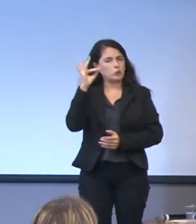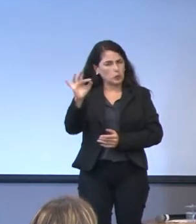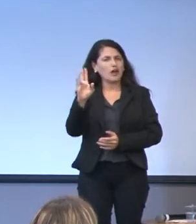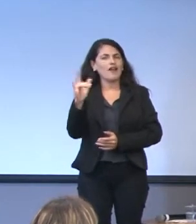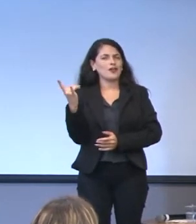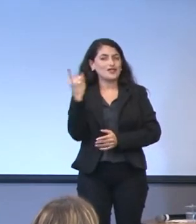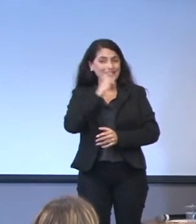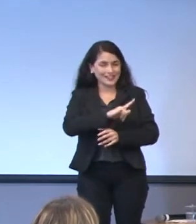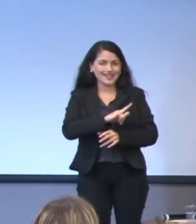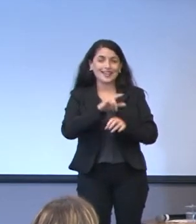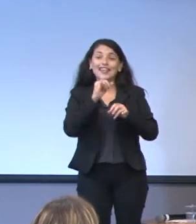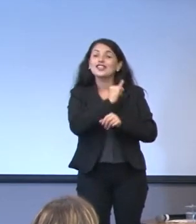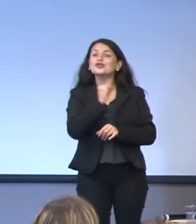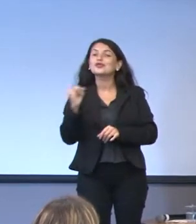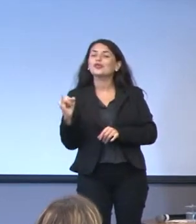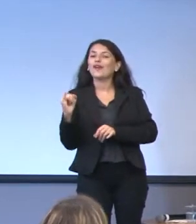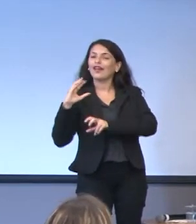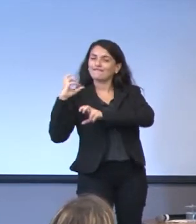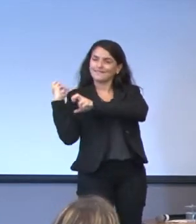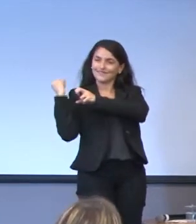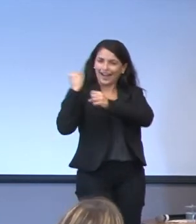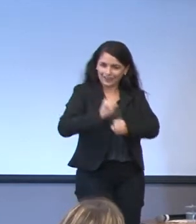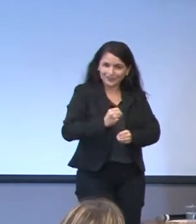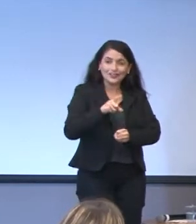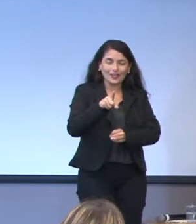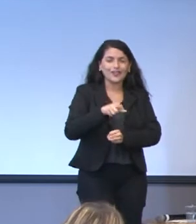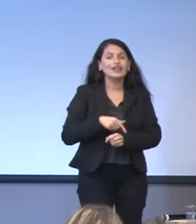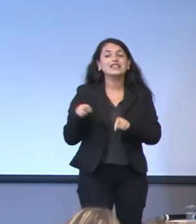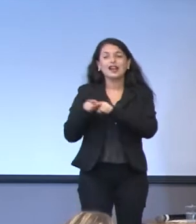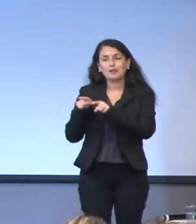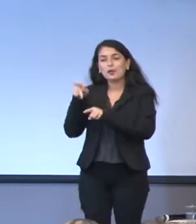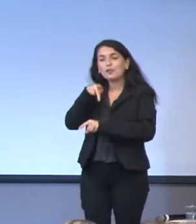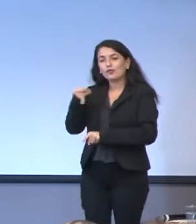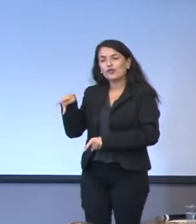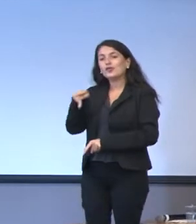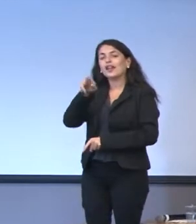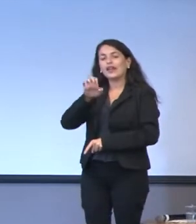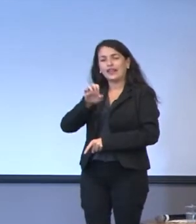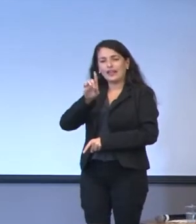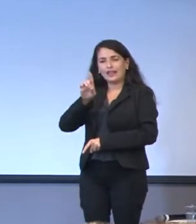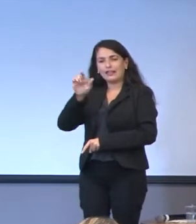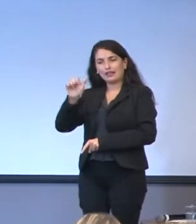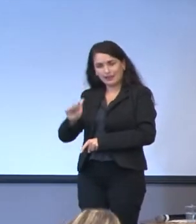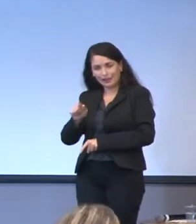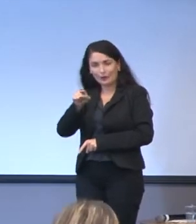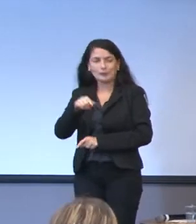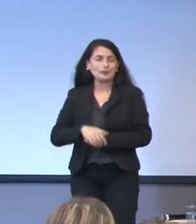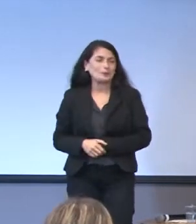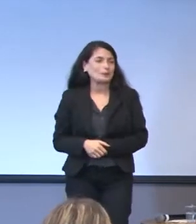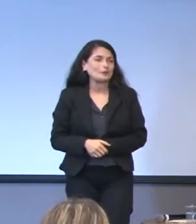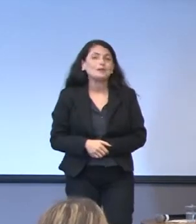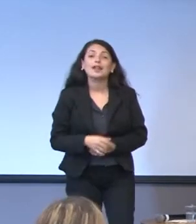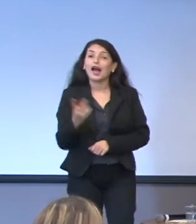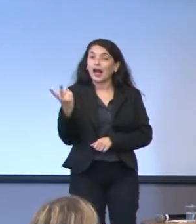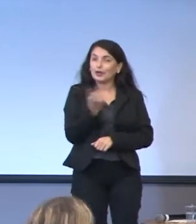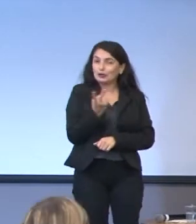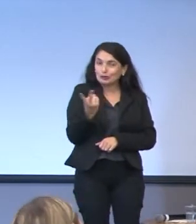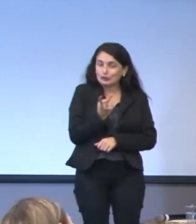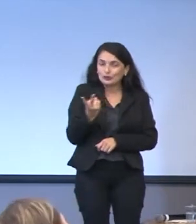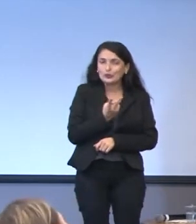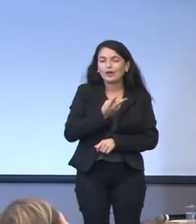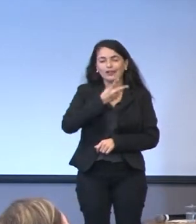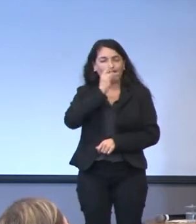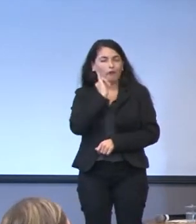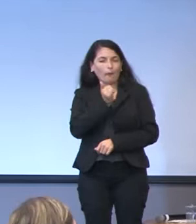de taekwondo, e com a professora Eda, que foi diretora da escola que a Mônica estudou. E as duas contaram para a